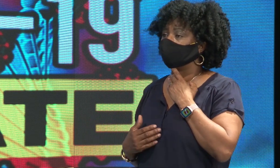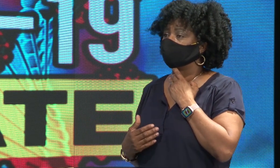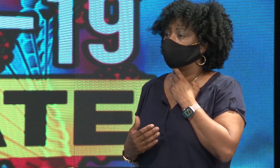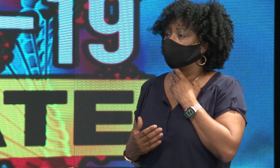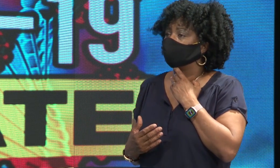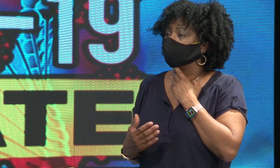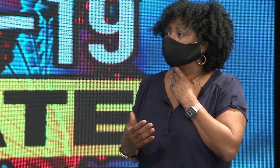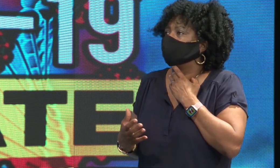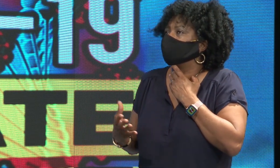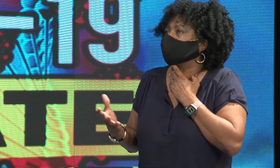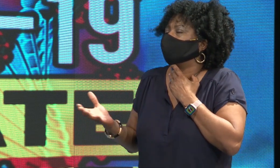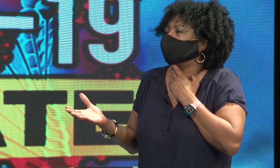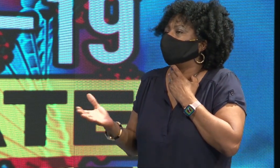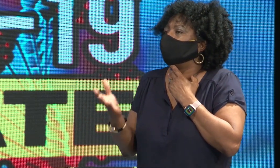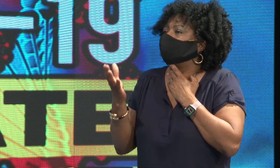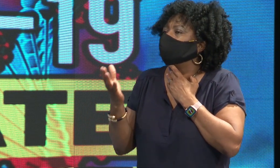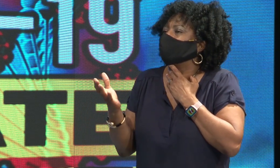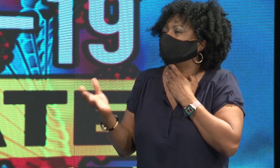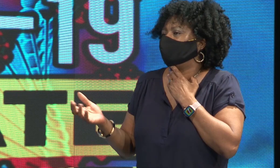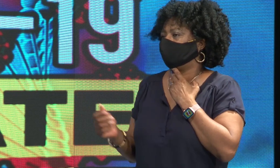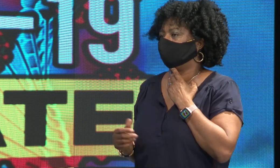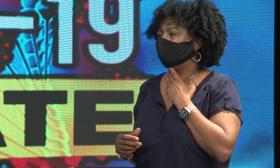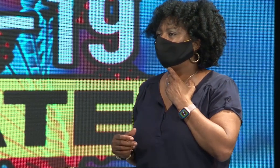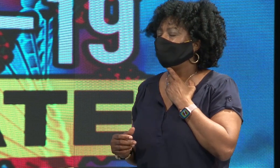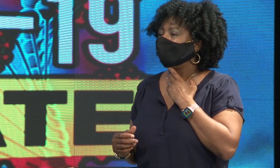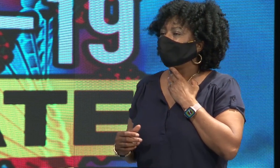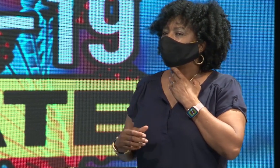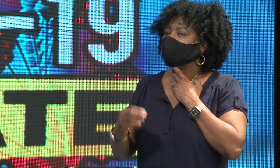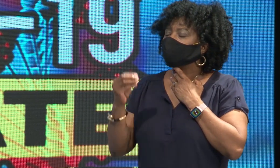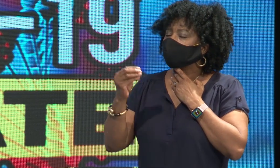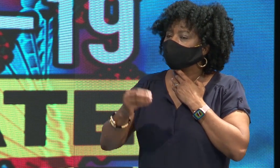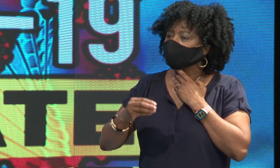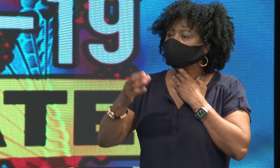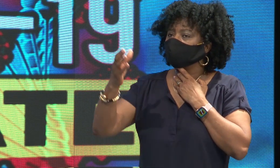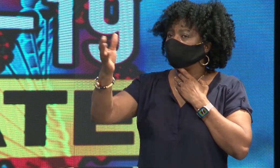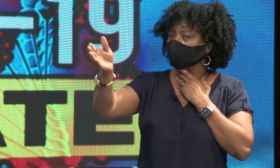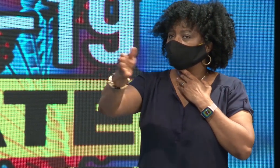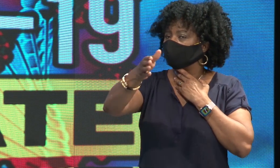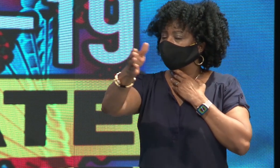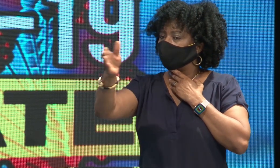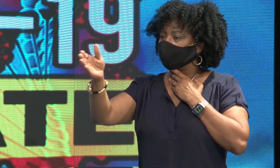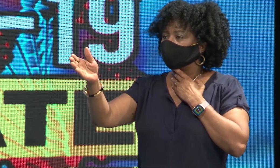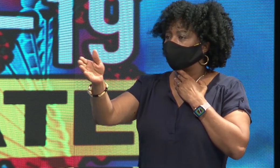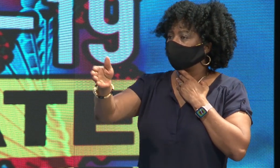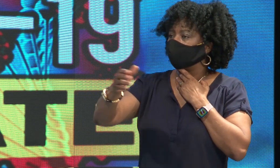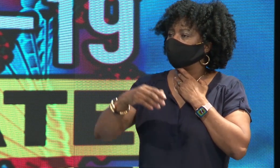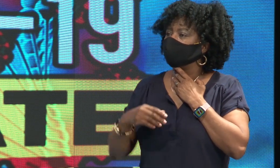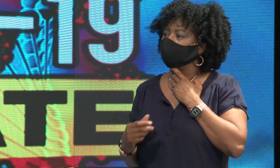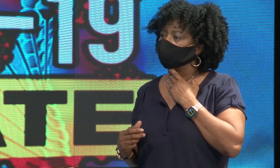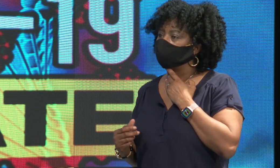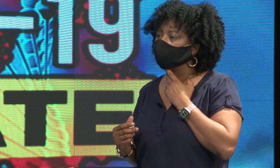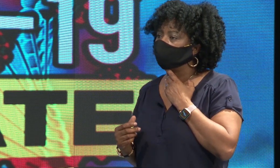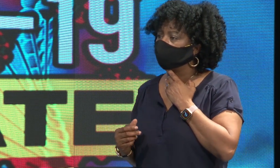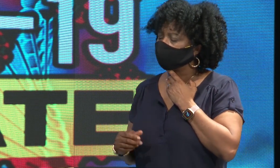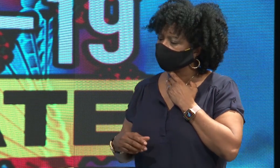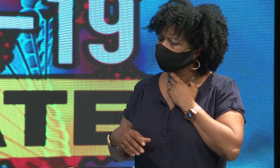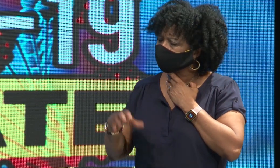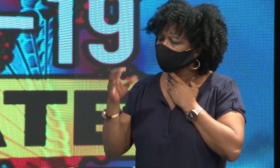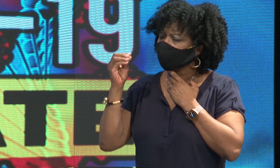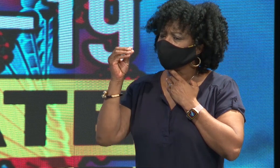voor de eerste levensbehoeftes. Ik vraag me af, hoe kan dat? Ja. En dat geldt nu, terwijl ik aan het rijden ben hier naar de